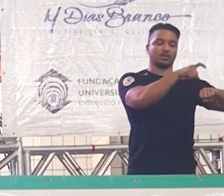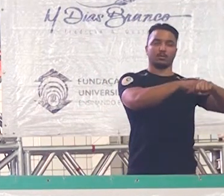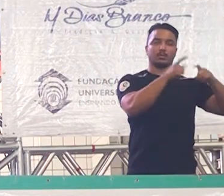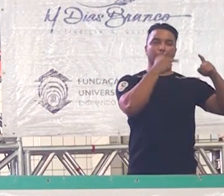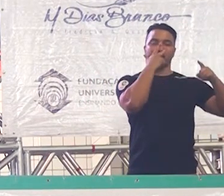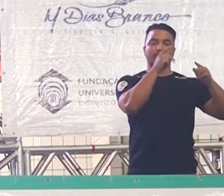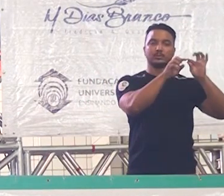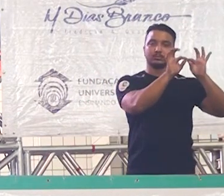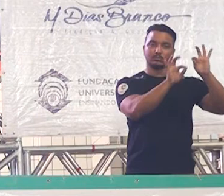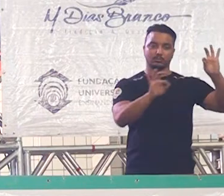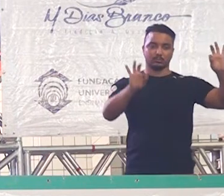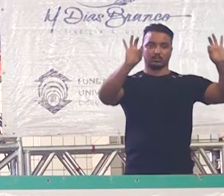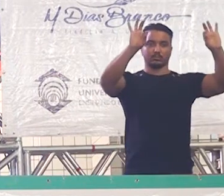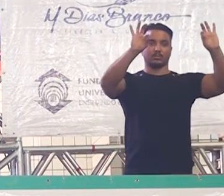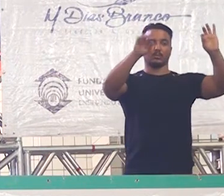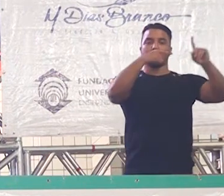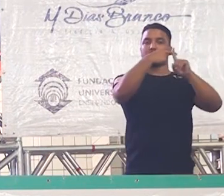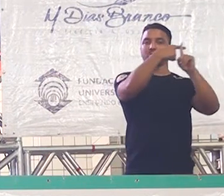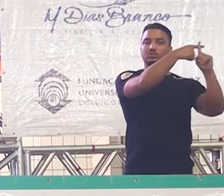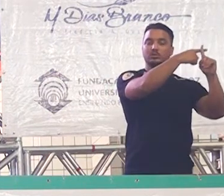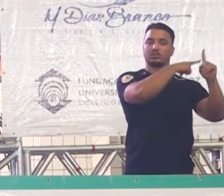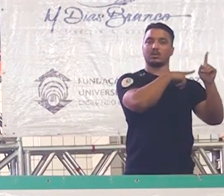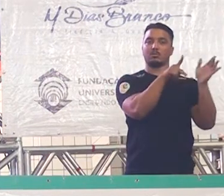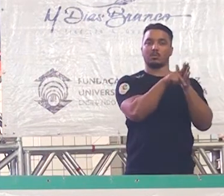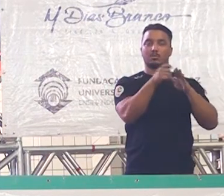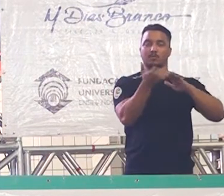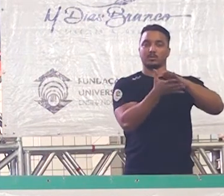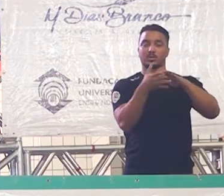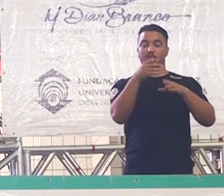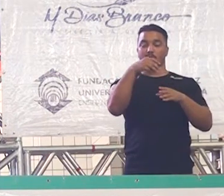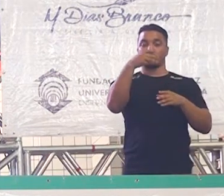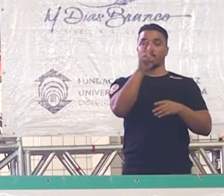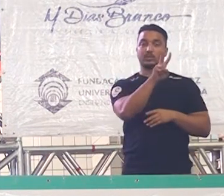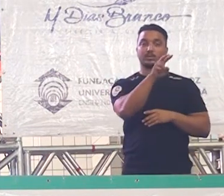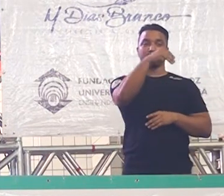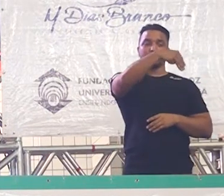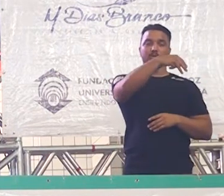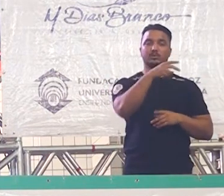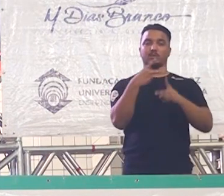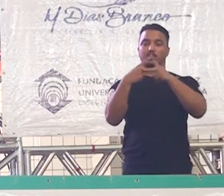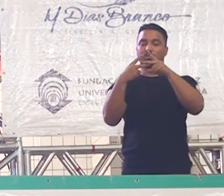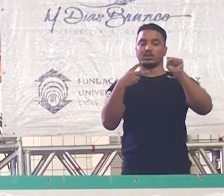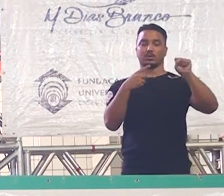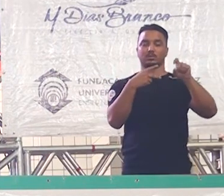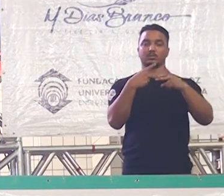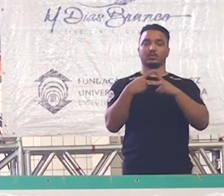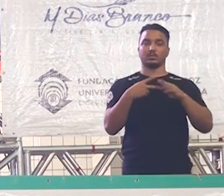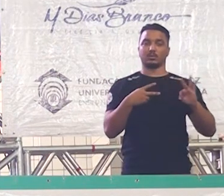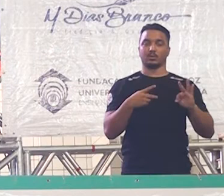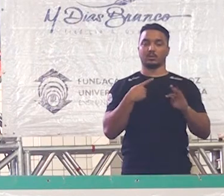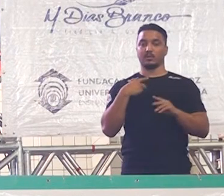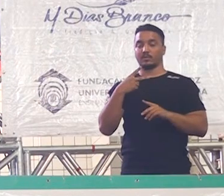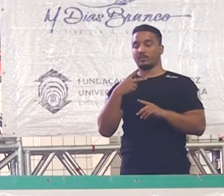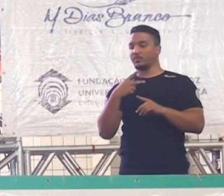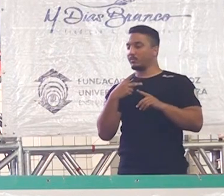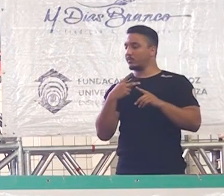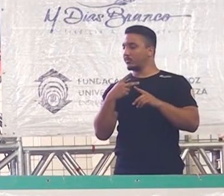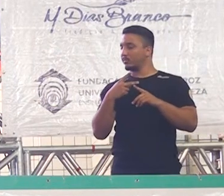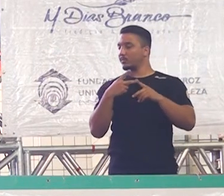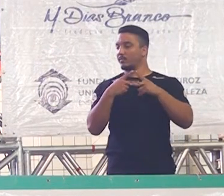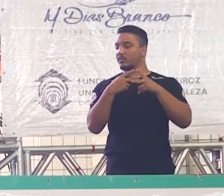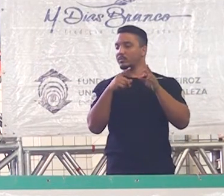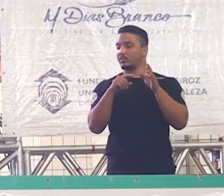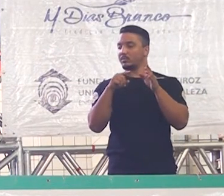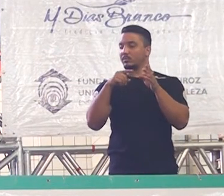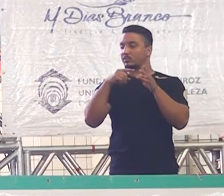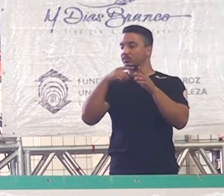smiley, você vai trabalhar com a equação da velocidade média. ΔE sobre ΔT igual a V mais V0 sobre 2.